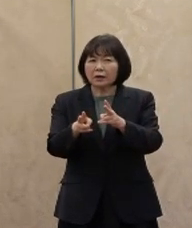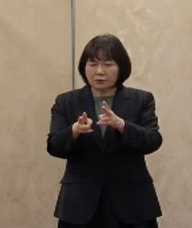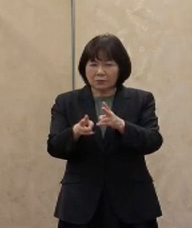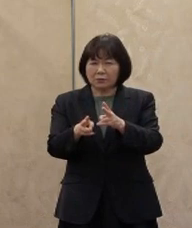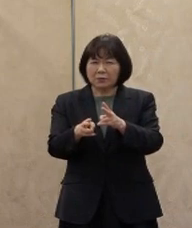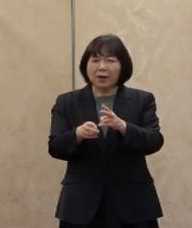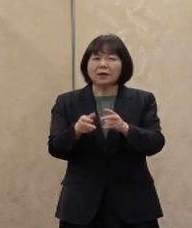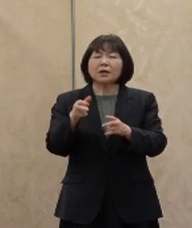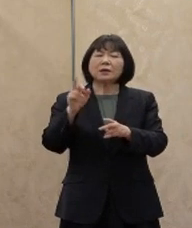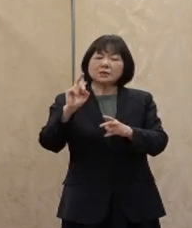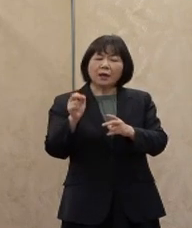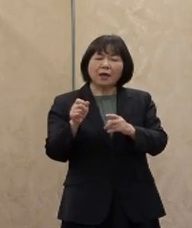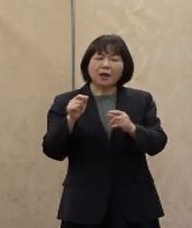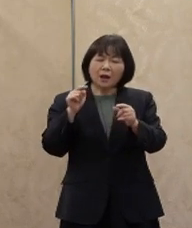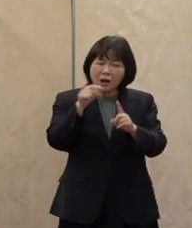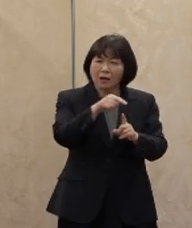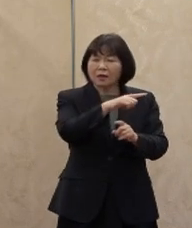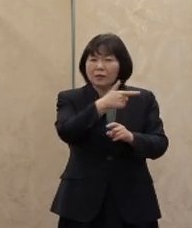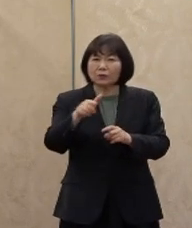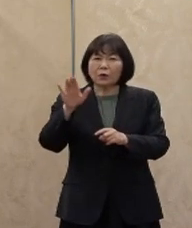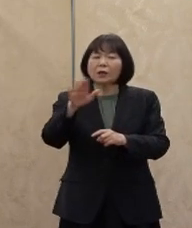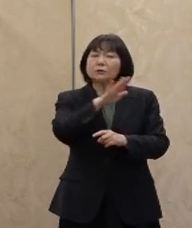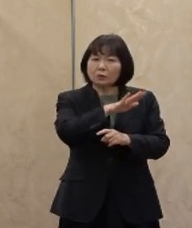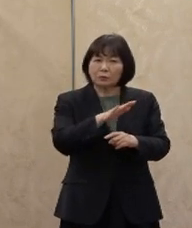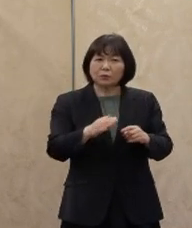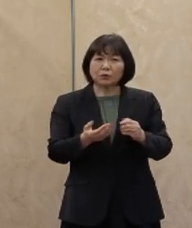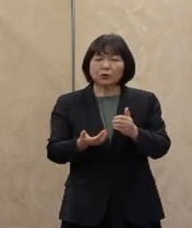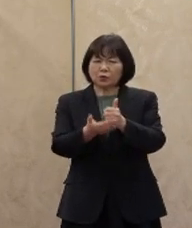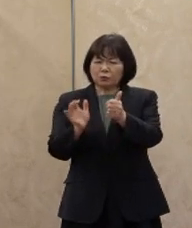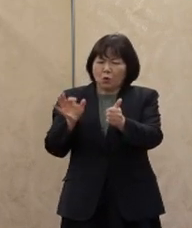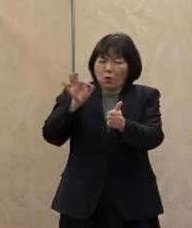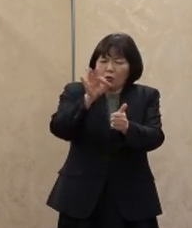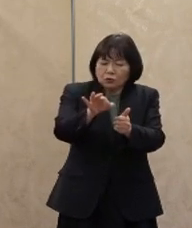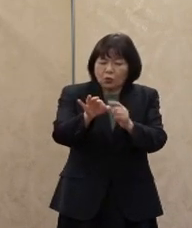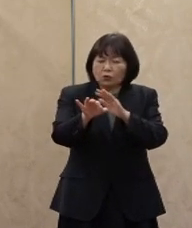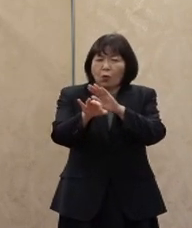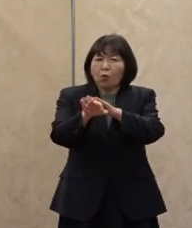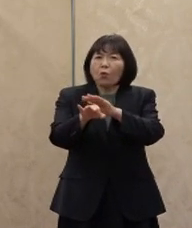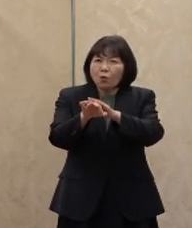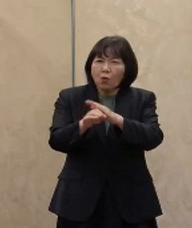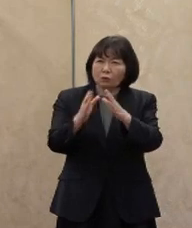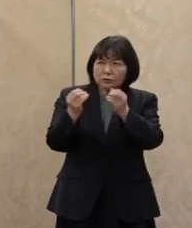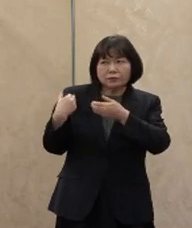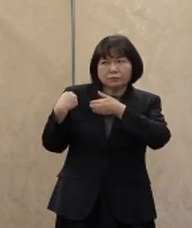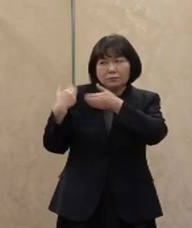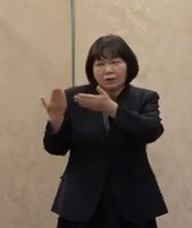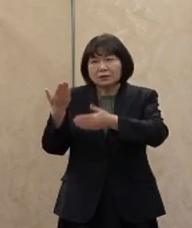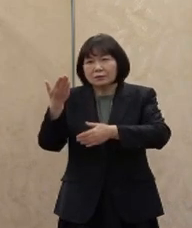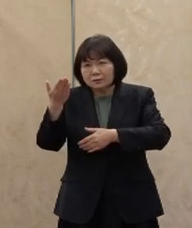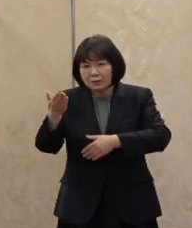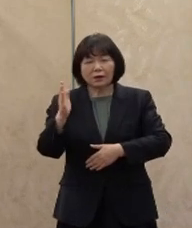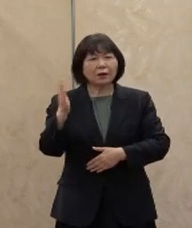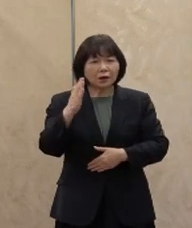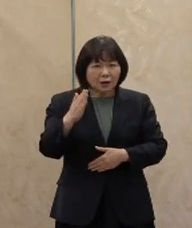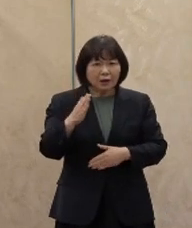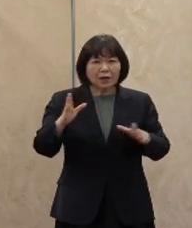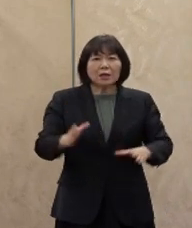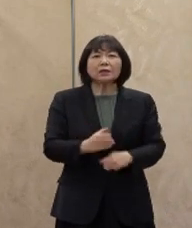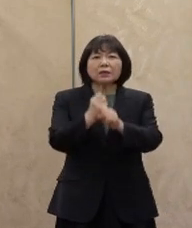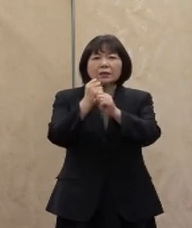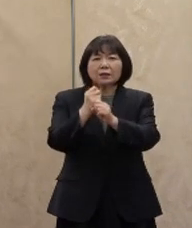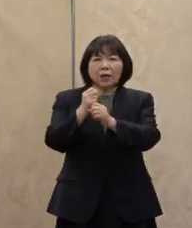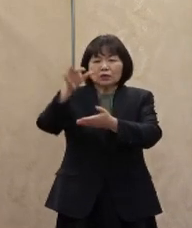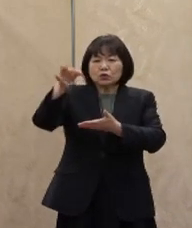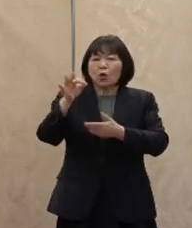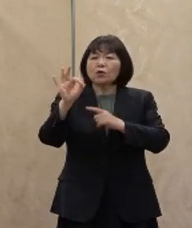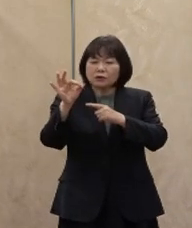令の話になると思うんですが、どうやって補償するのかというのを国に任せるのか、それとも一括交付金の